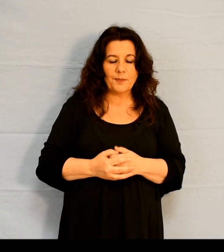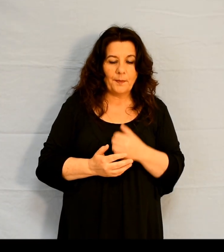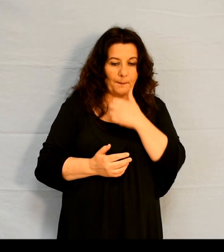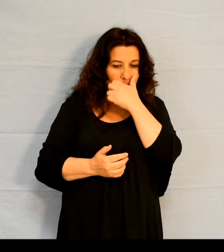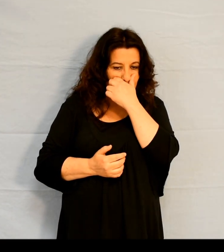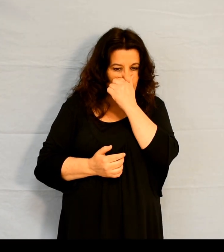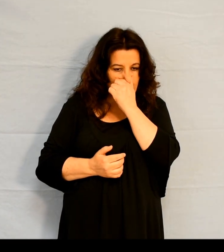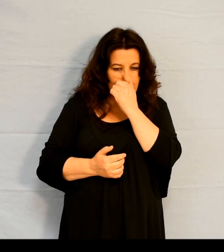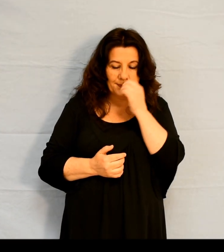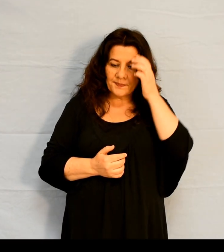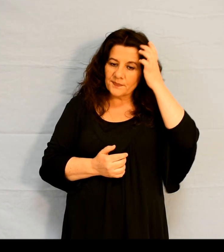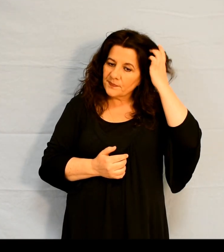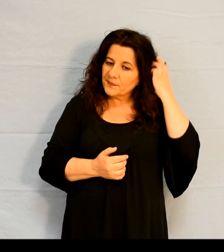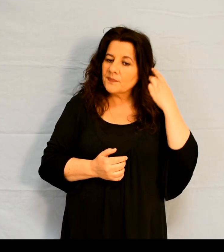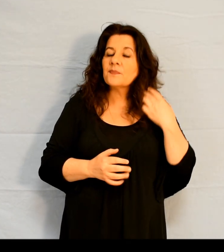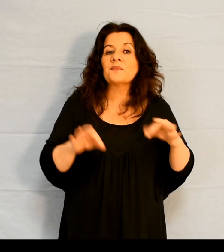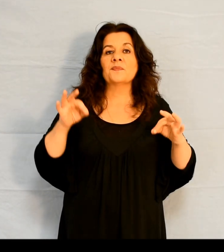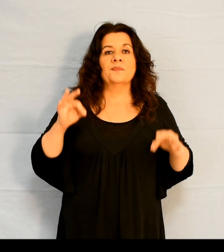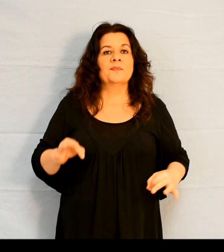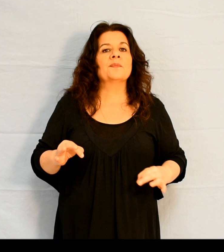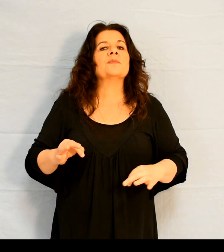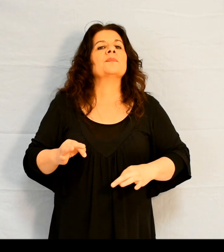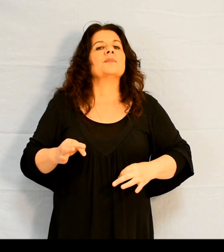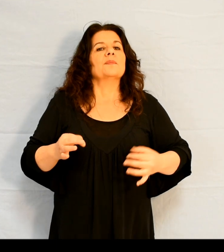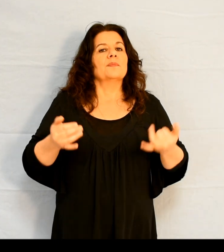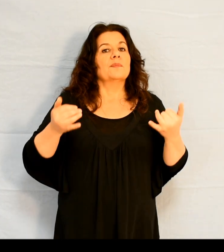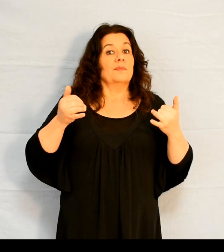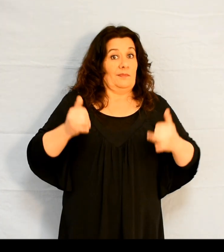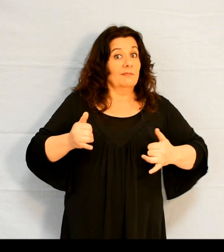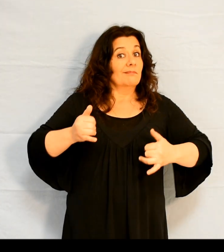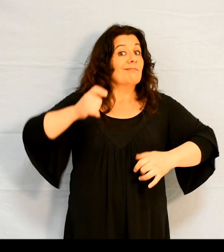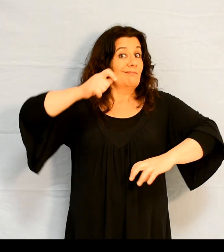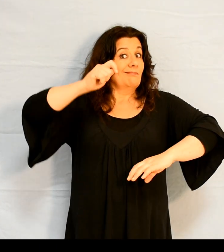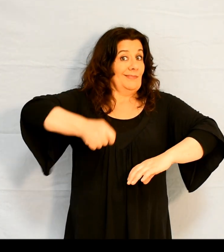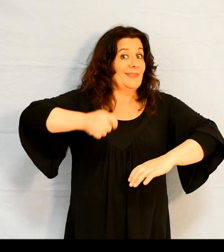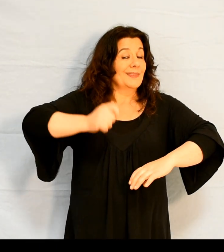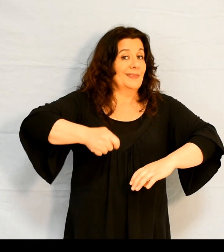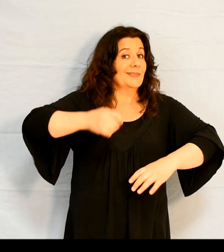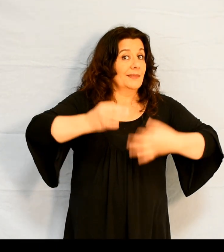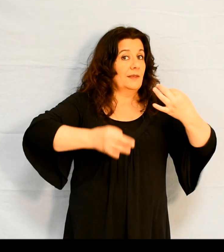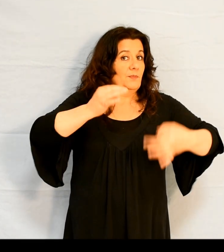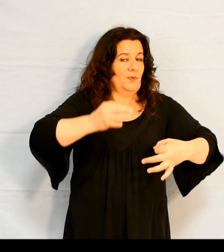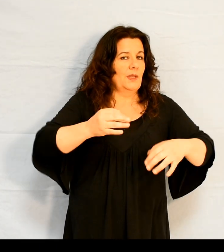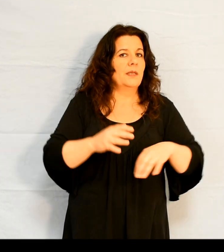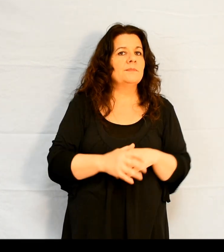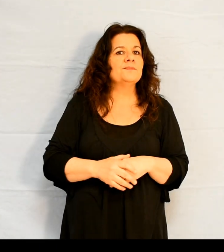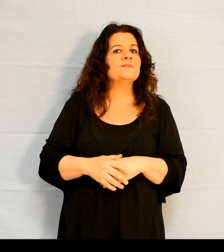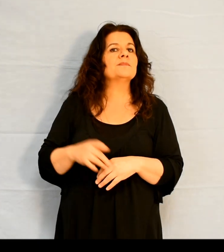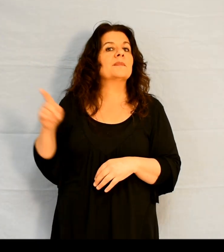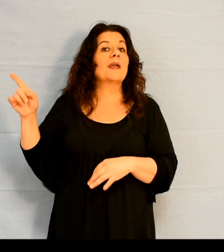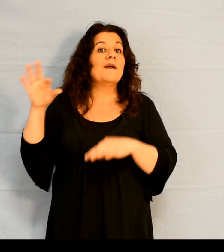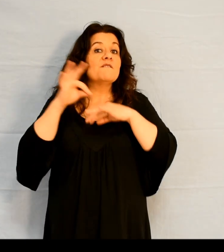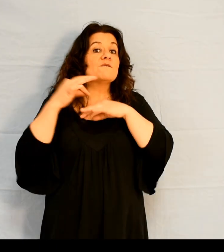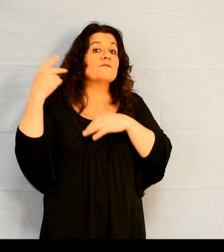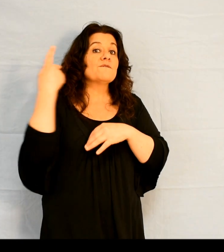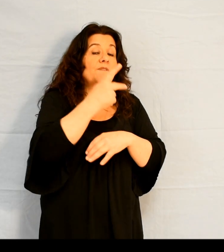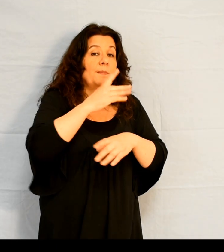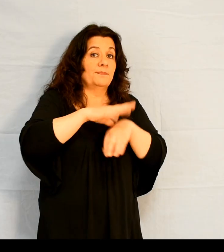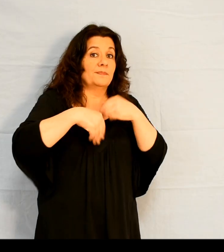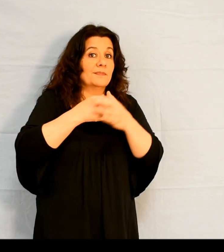Tandis qu'il siégeait au tribunal, sa femme lui fit dire, « Ne te mêle pas de l'affaire de ce juste,